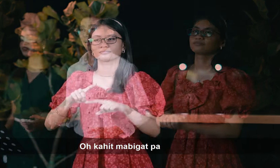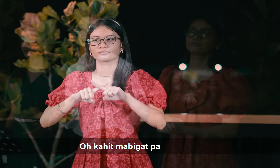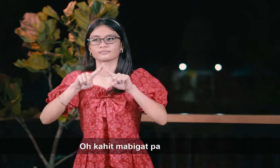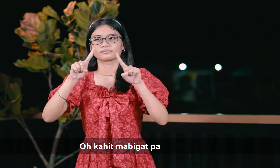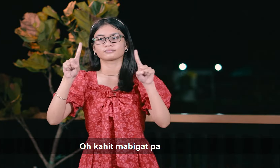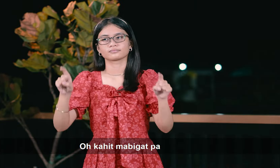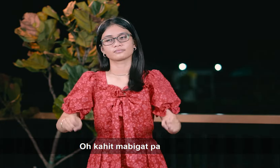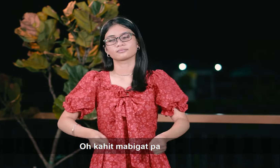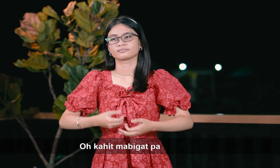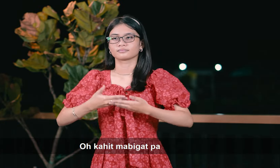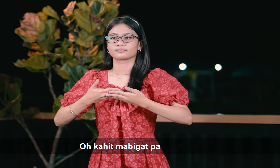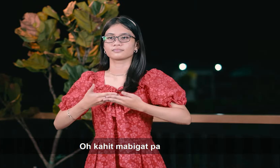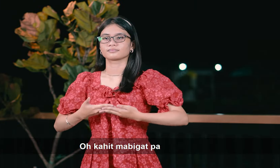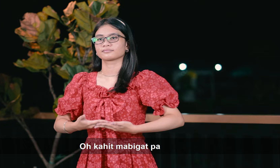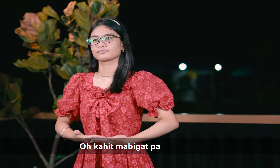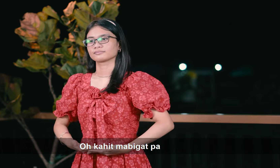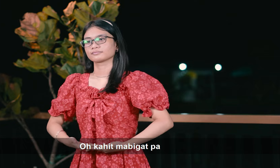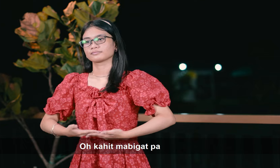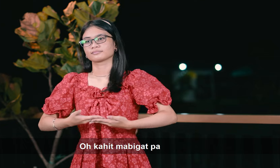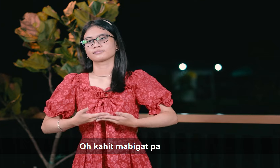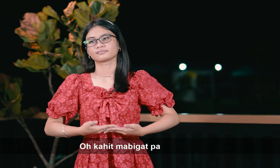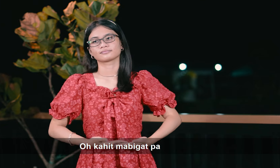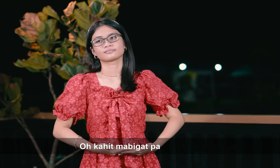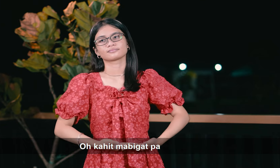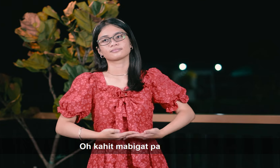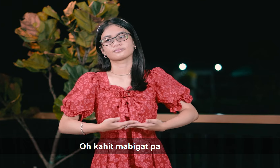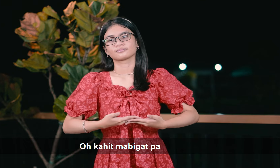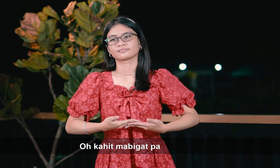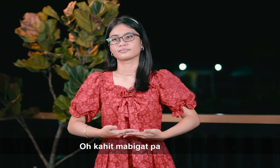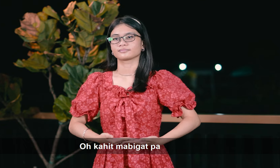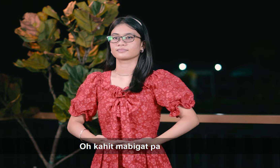O kahit mabigat pa,